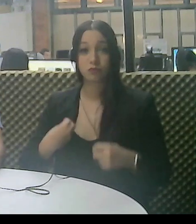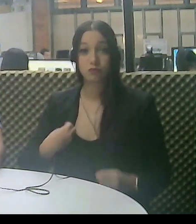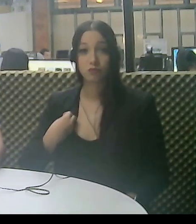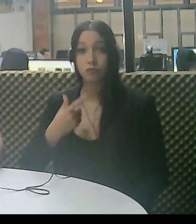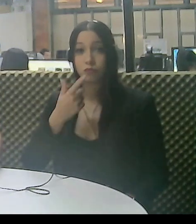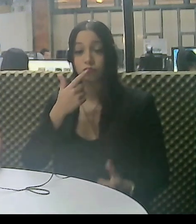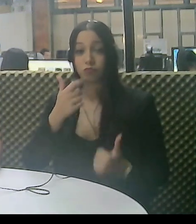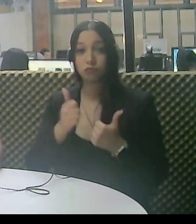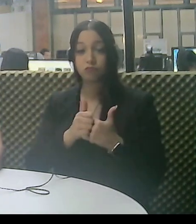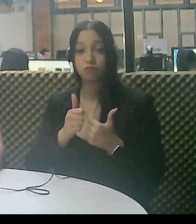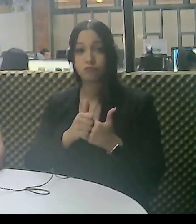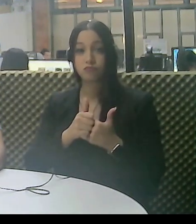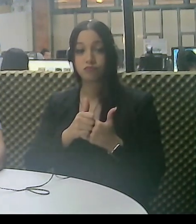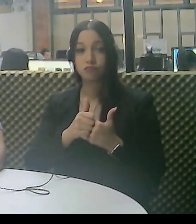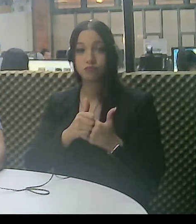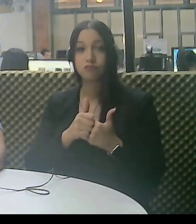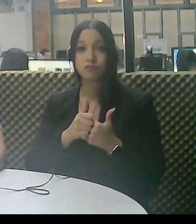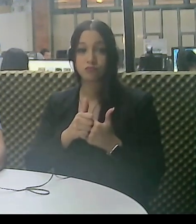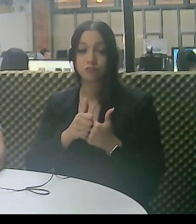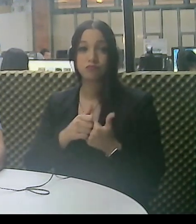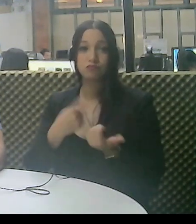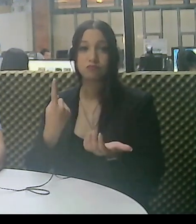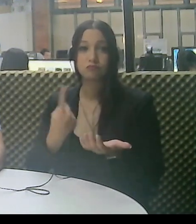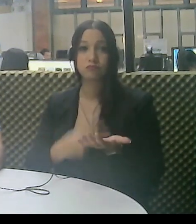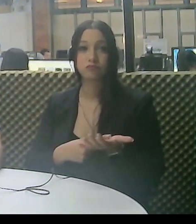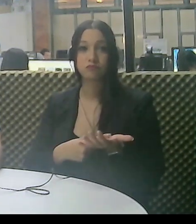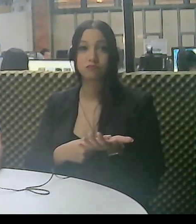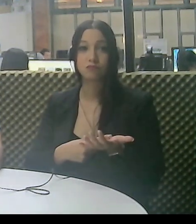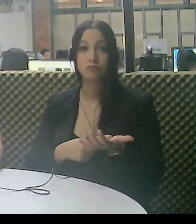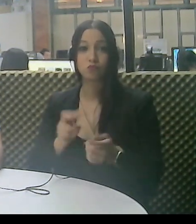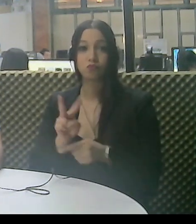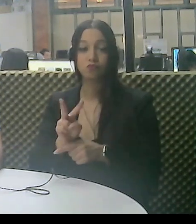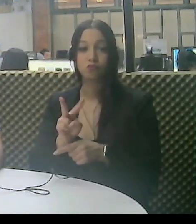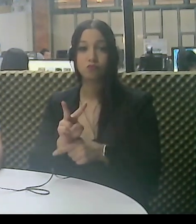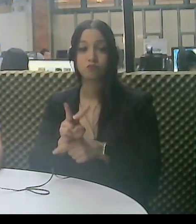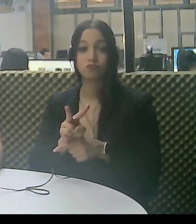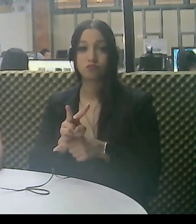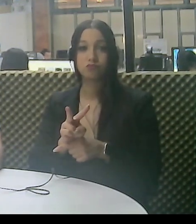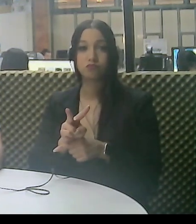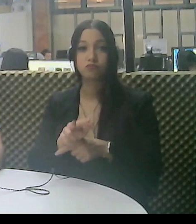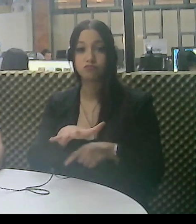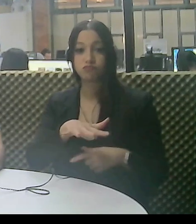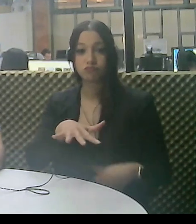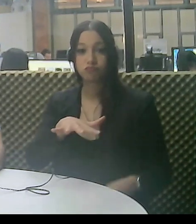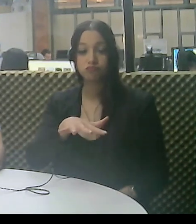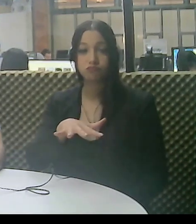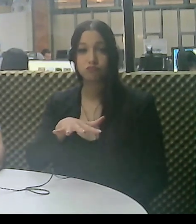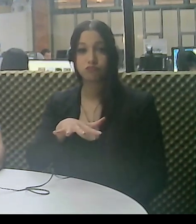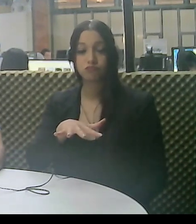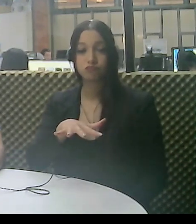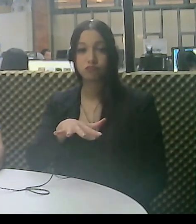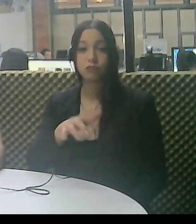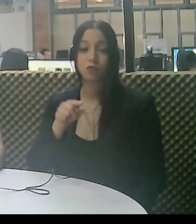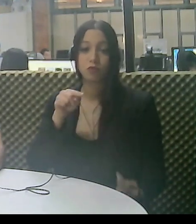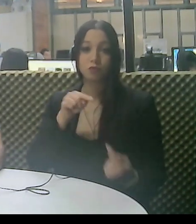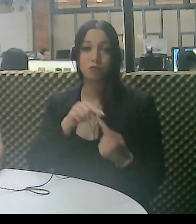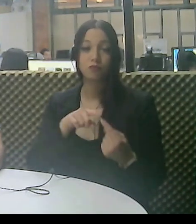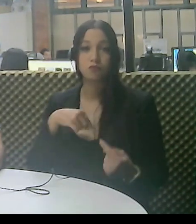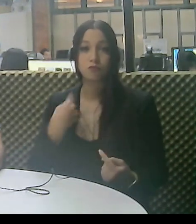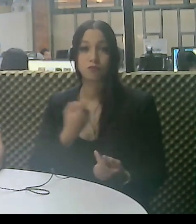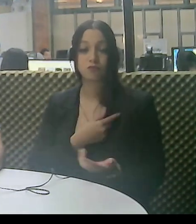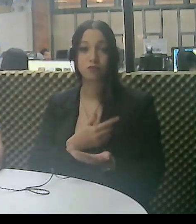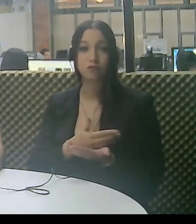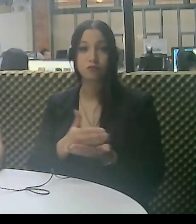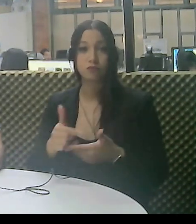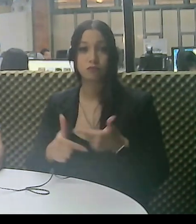arredores do CEASA e que eles se comprometeram aí a tutoriar esses animais. Essa é a razão da gente estar iniciando